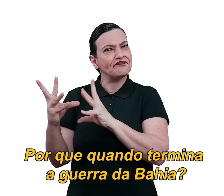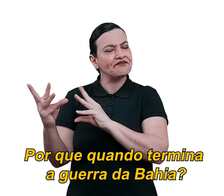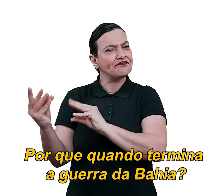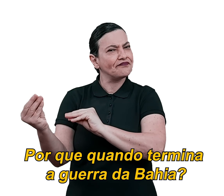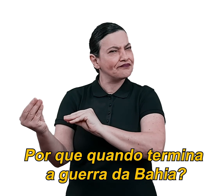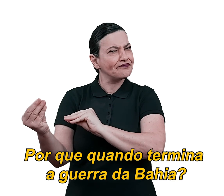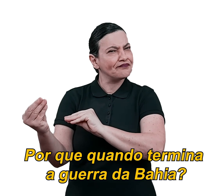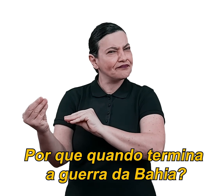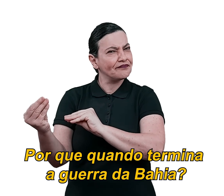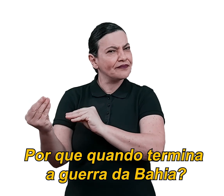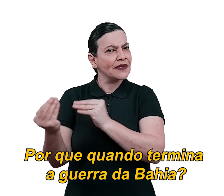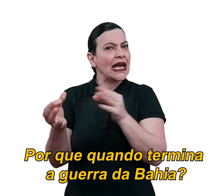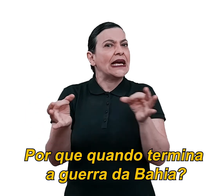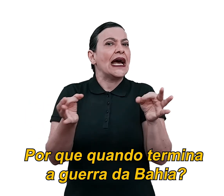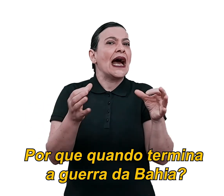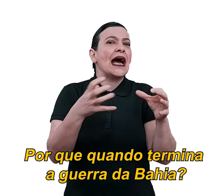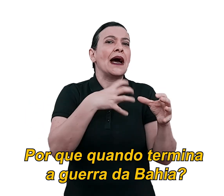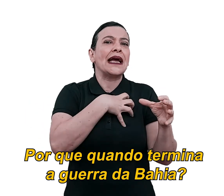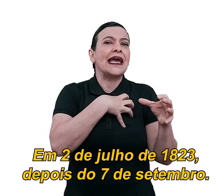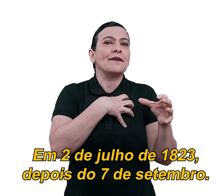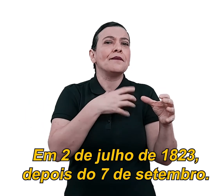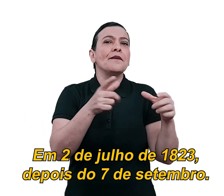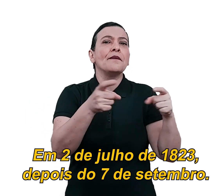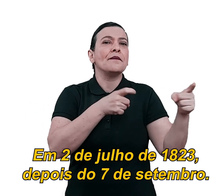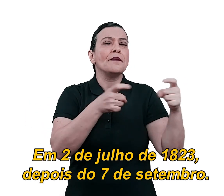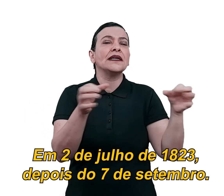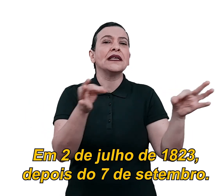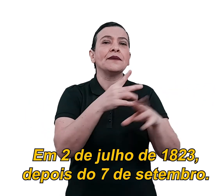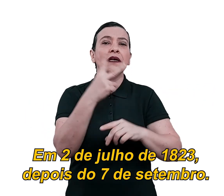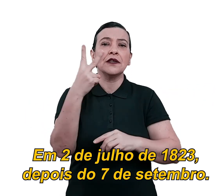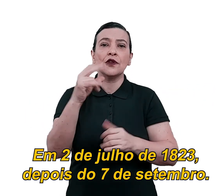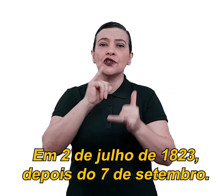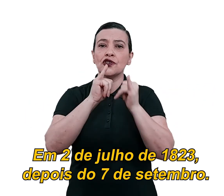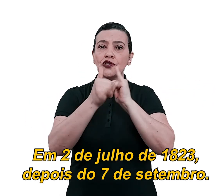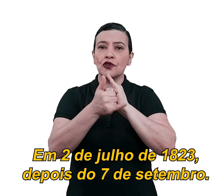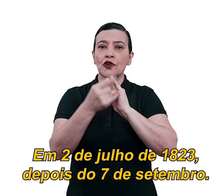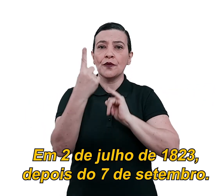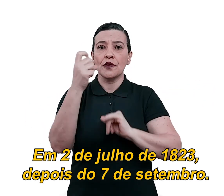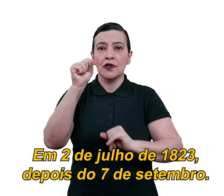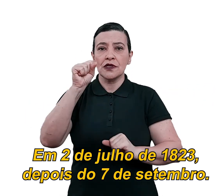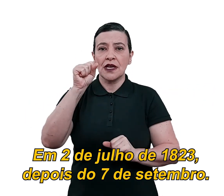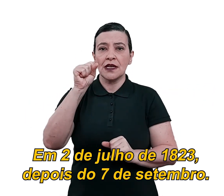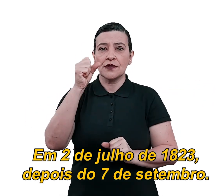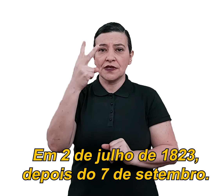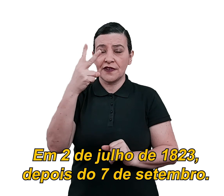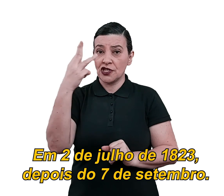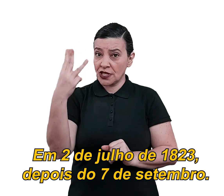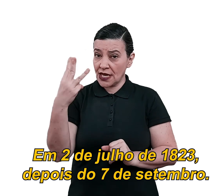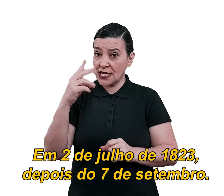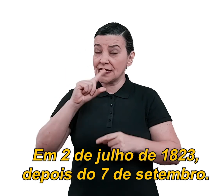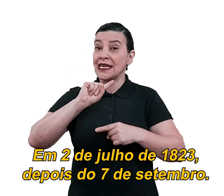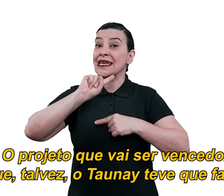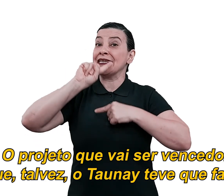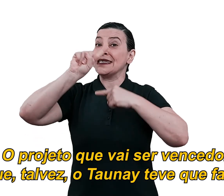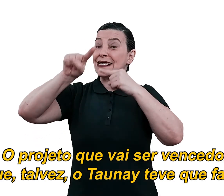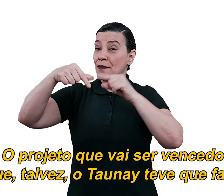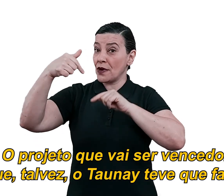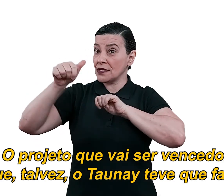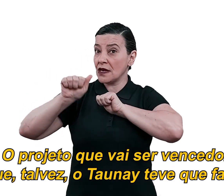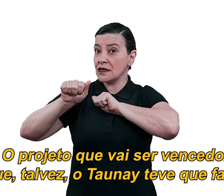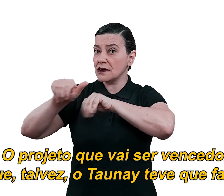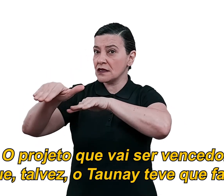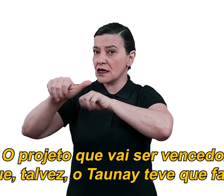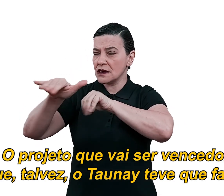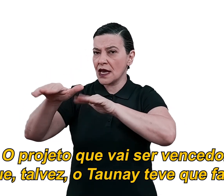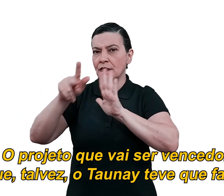né? Porque quando termina a Guerra da Bahia? Em 2 de julho de 1823, né? Depois do 7 de setembro.